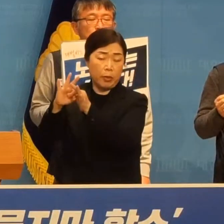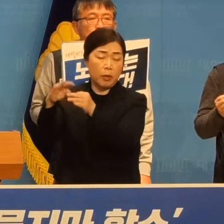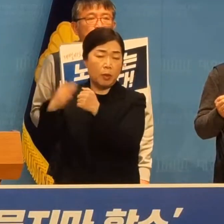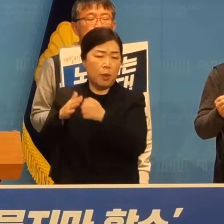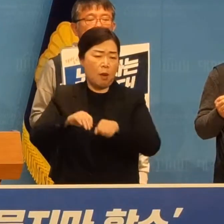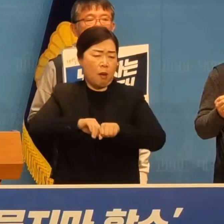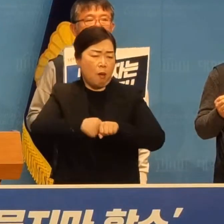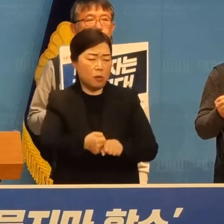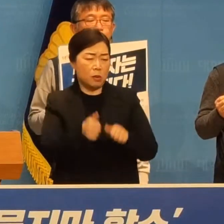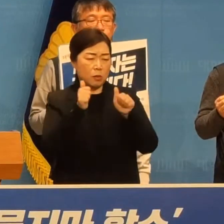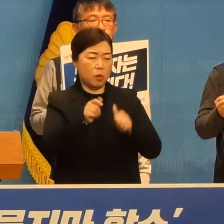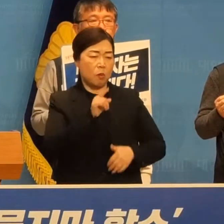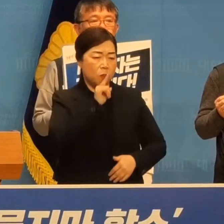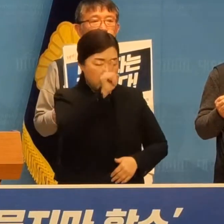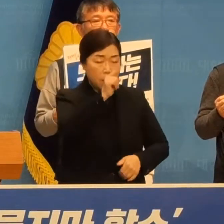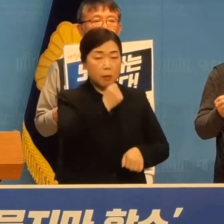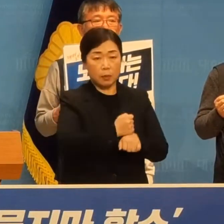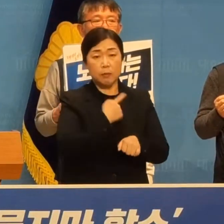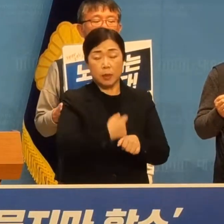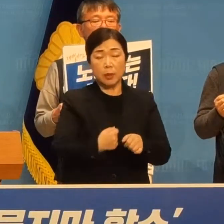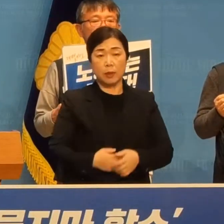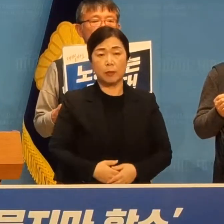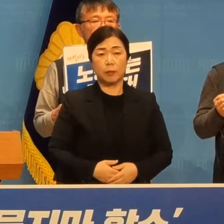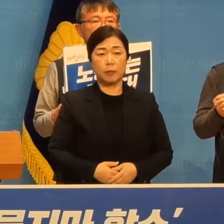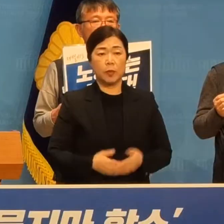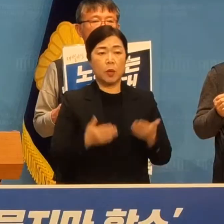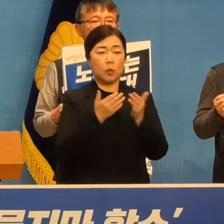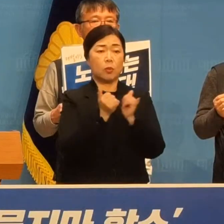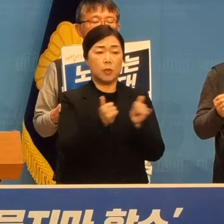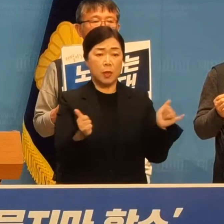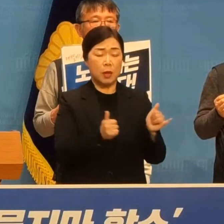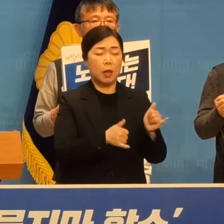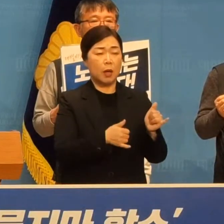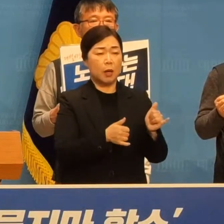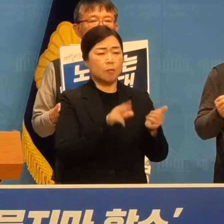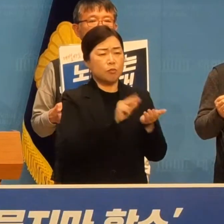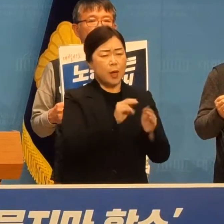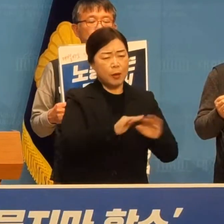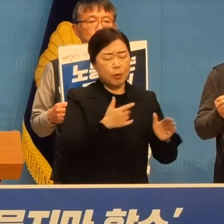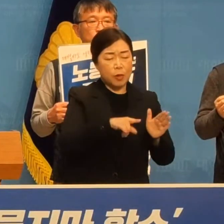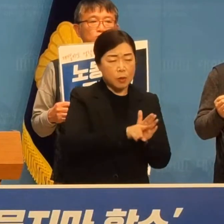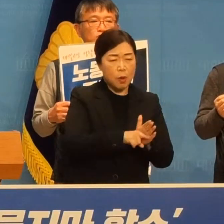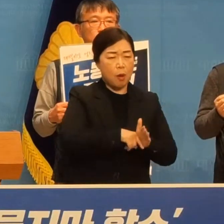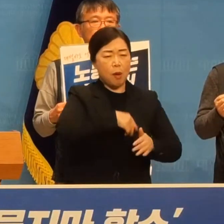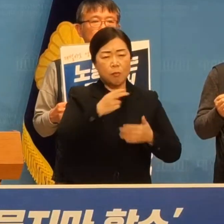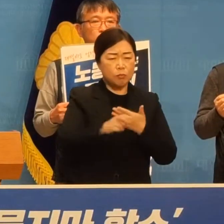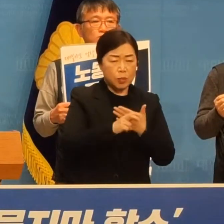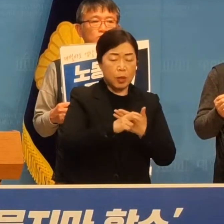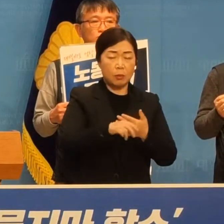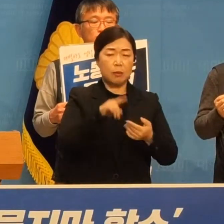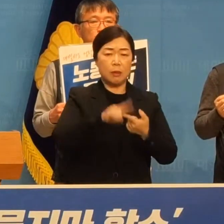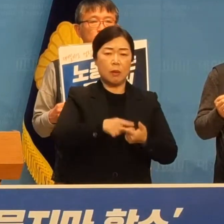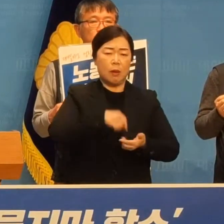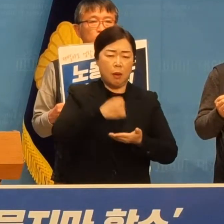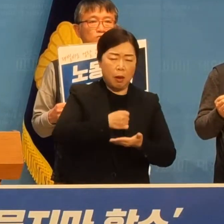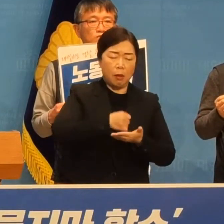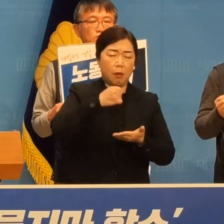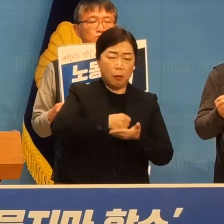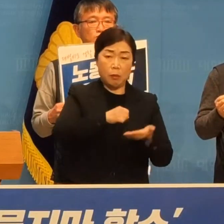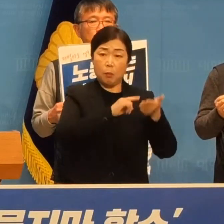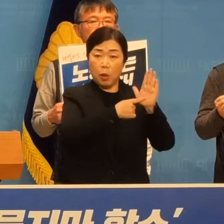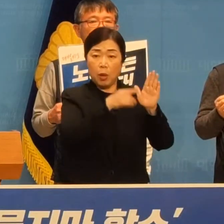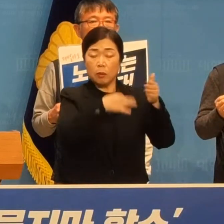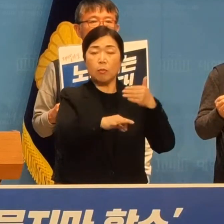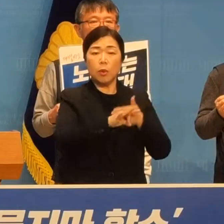기소를 진행했던 것입니다. 이처럼 노동조합 간부가 문제 해결을 위해 부당함을 표현한 행위까지 기소된다면 노동조합은